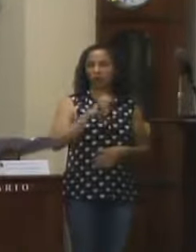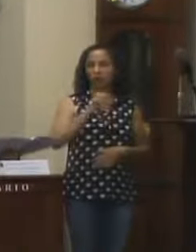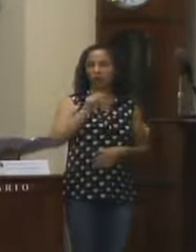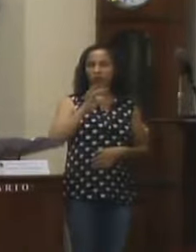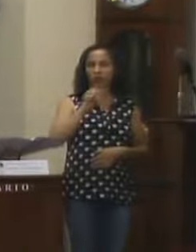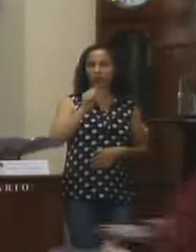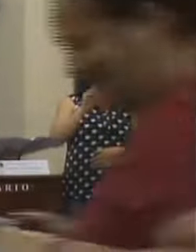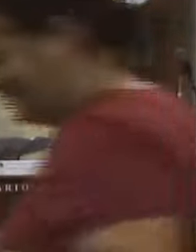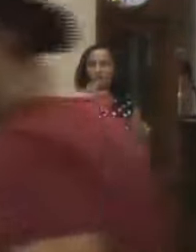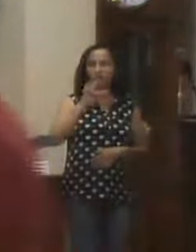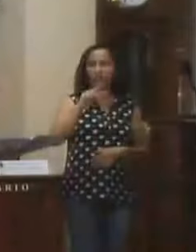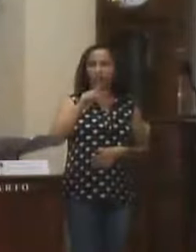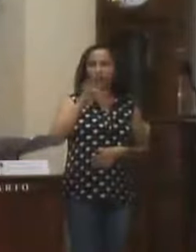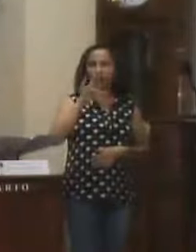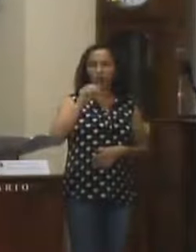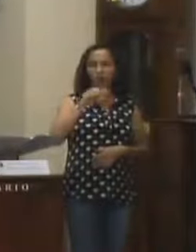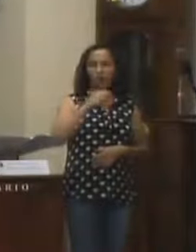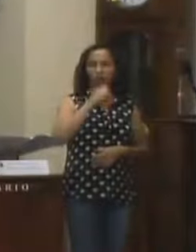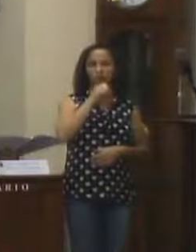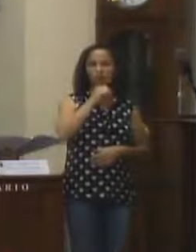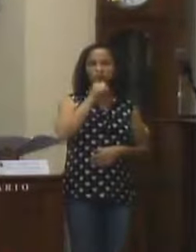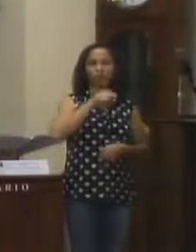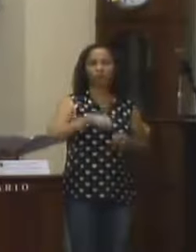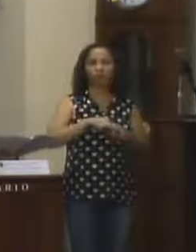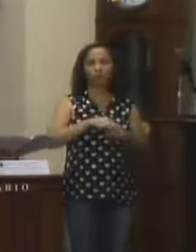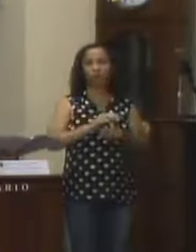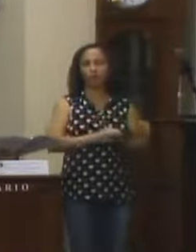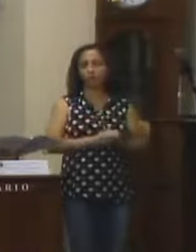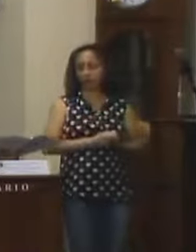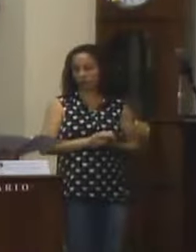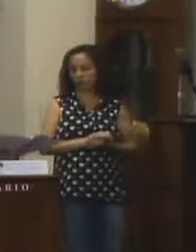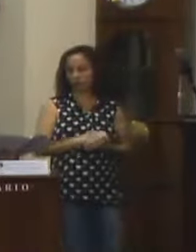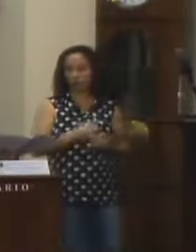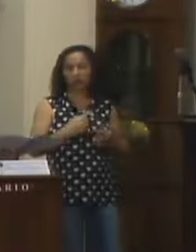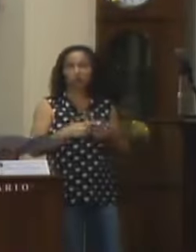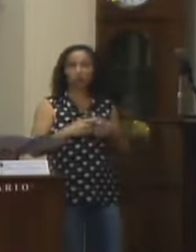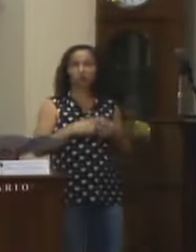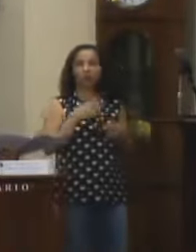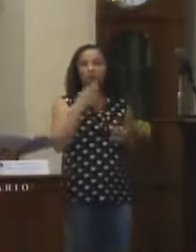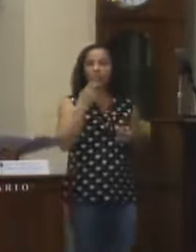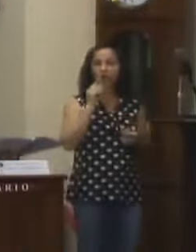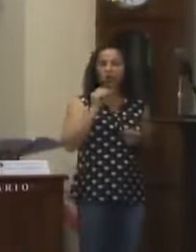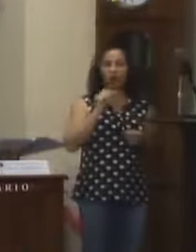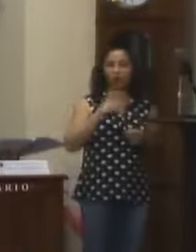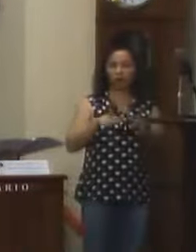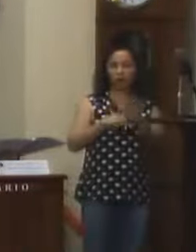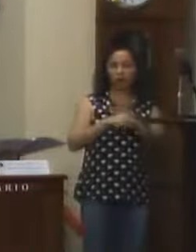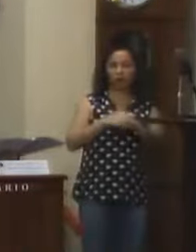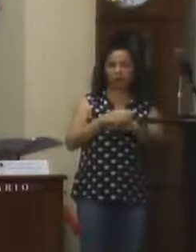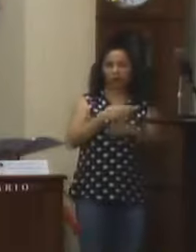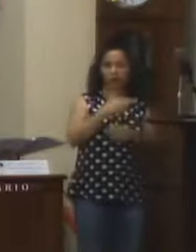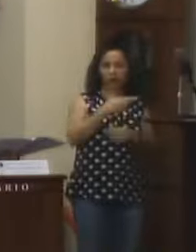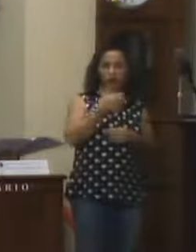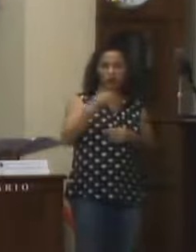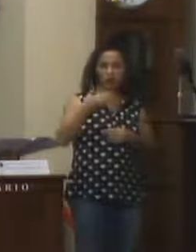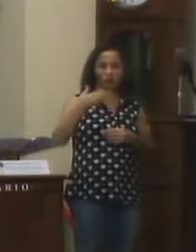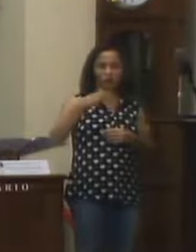Justificativa. Nobres edis, observando o artigo 41 da Lei número 10.741, de 1º de outubro de 2003, Estatuto do